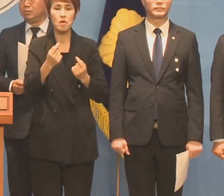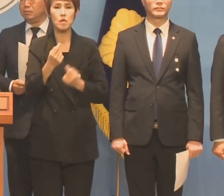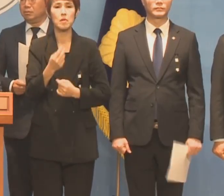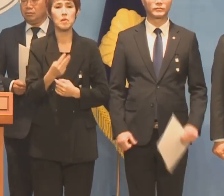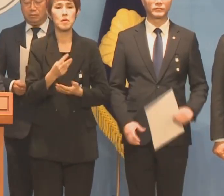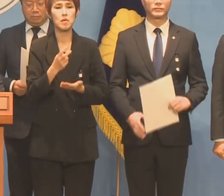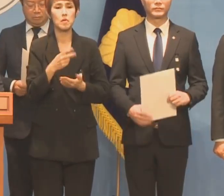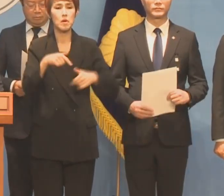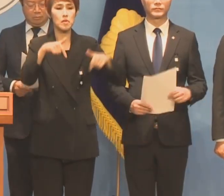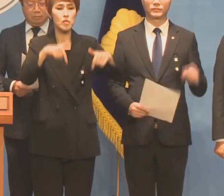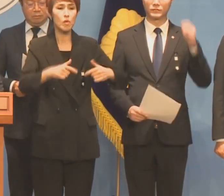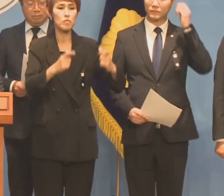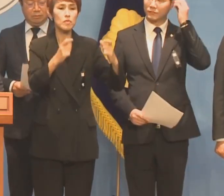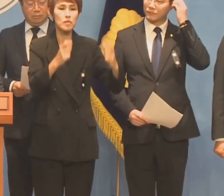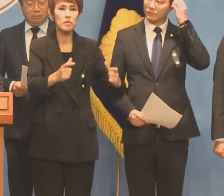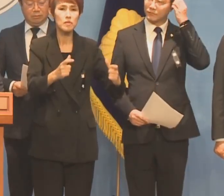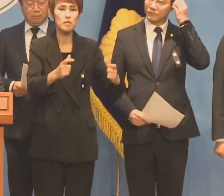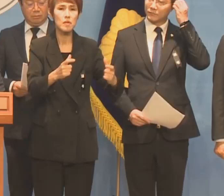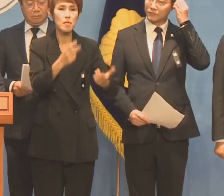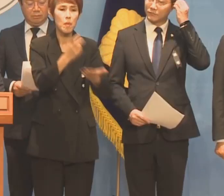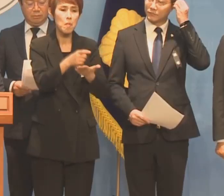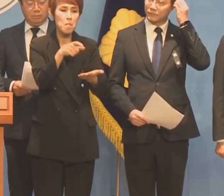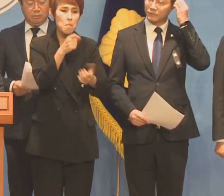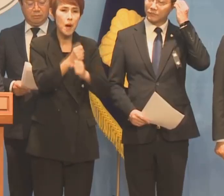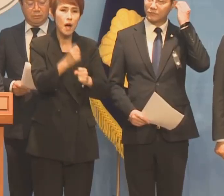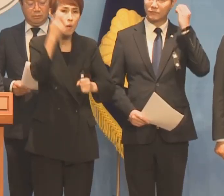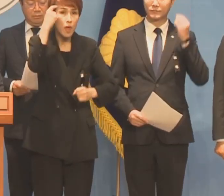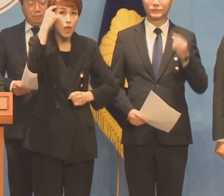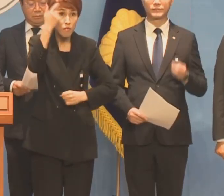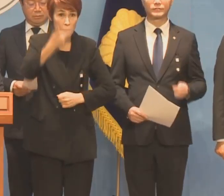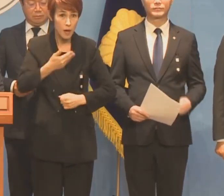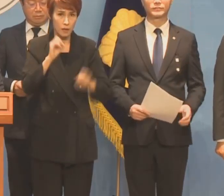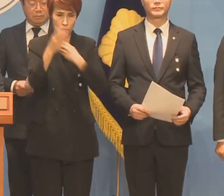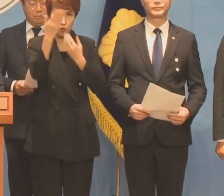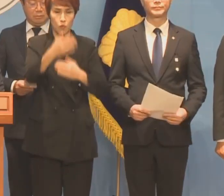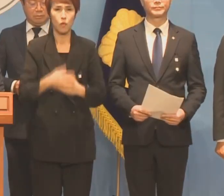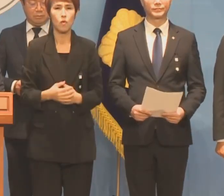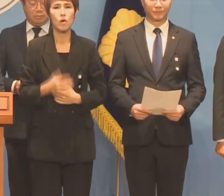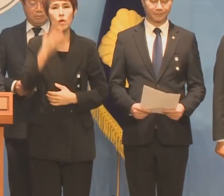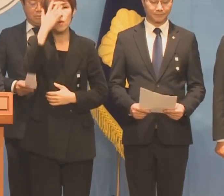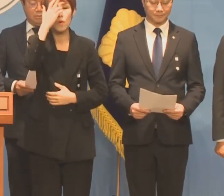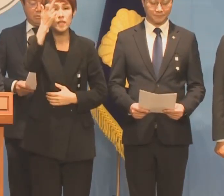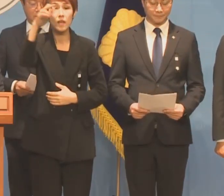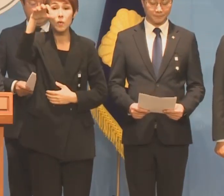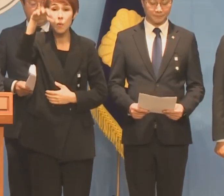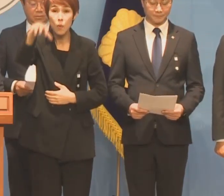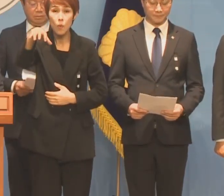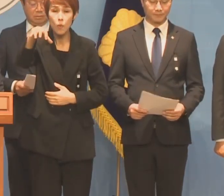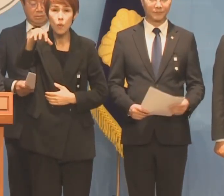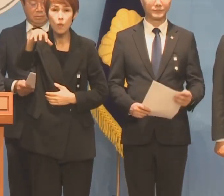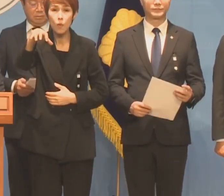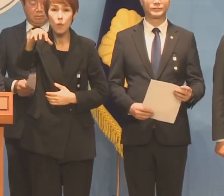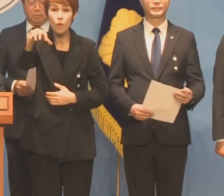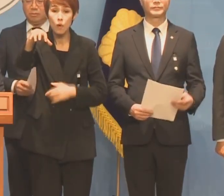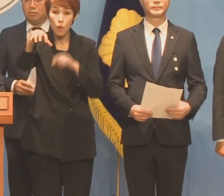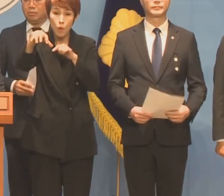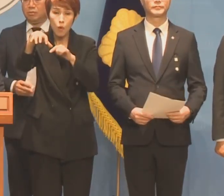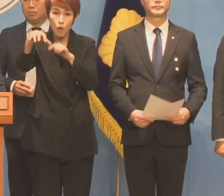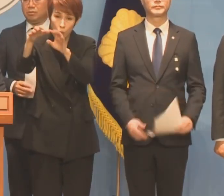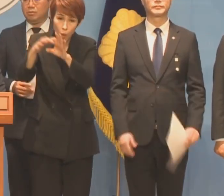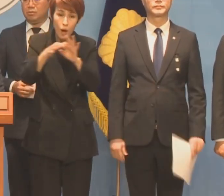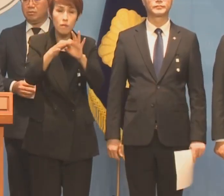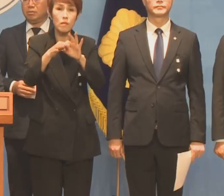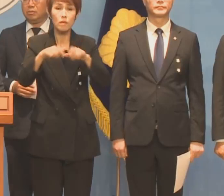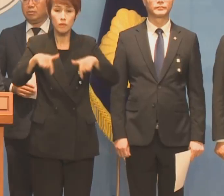했냐 다시 한번 이야기해 드리겠습니다. 용산 관저가 바로 그